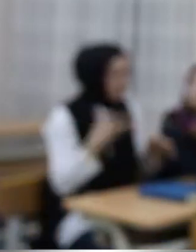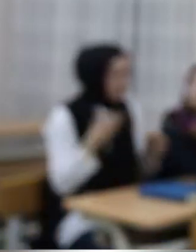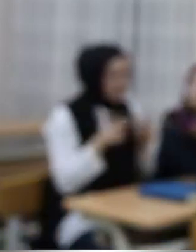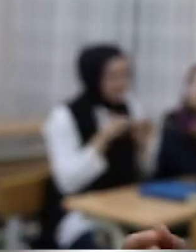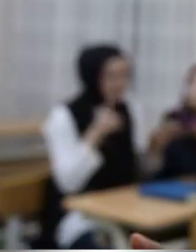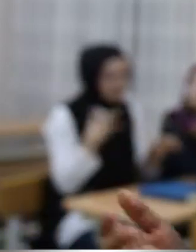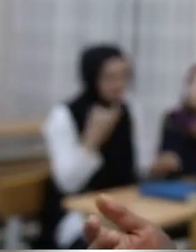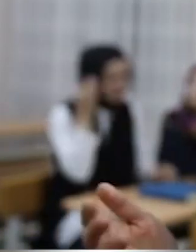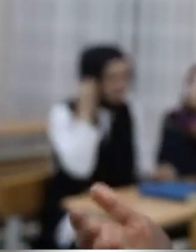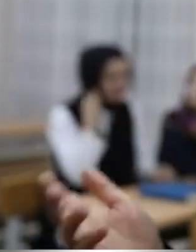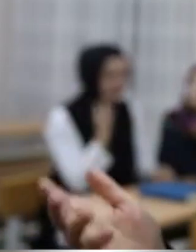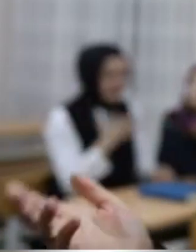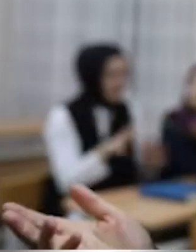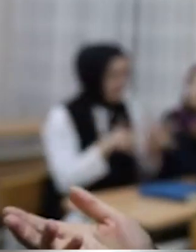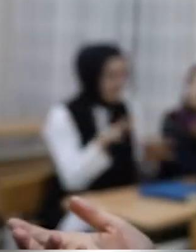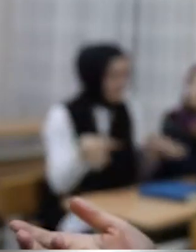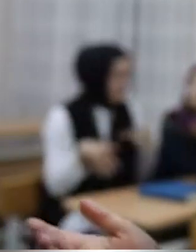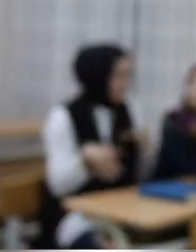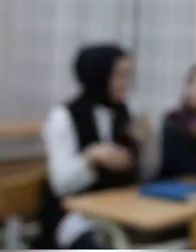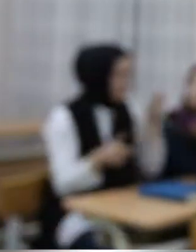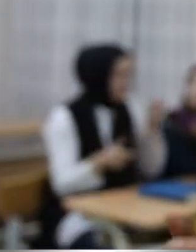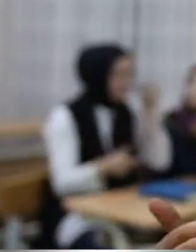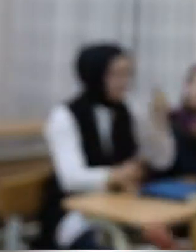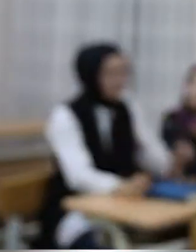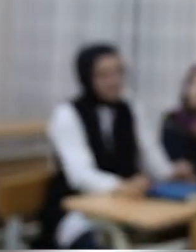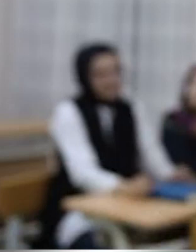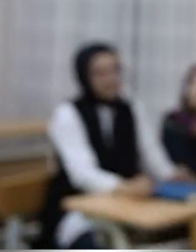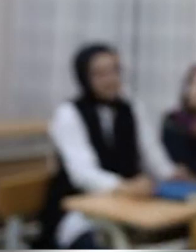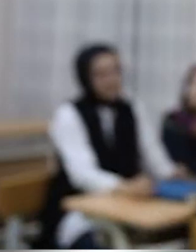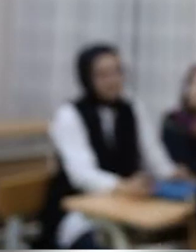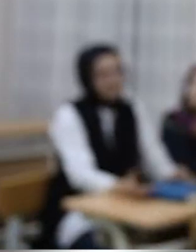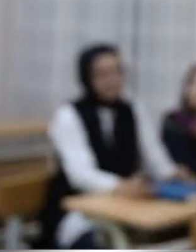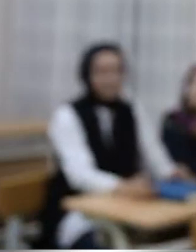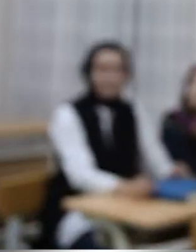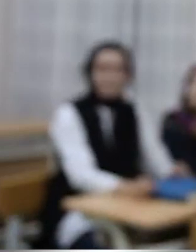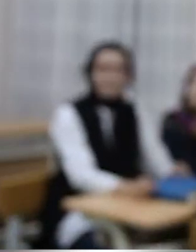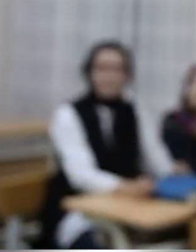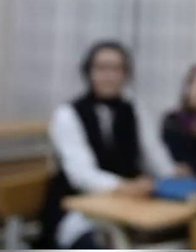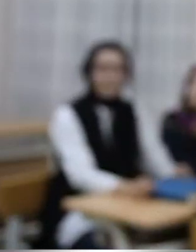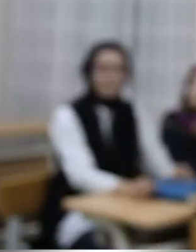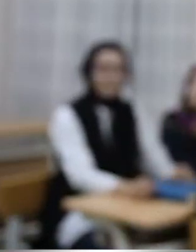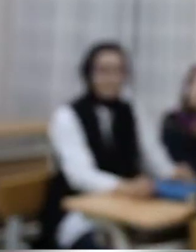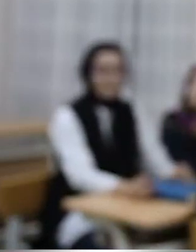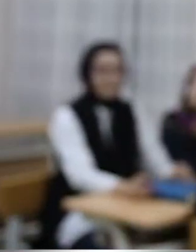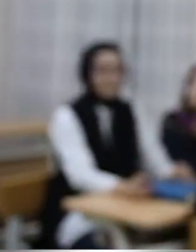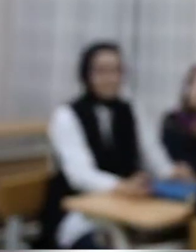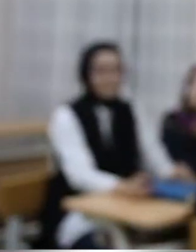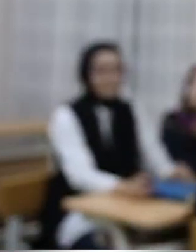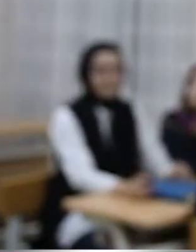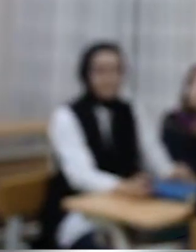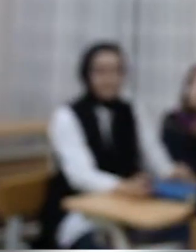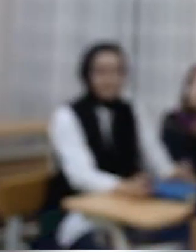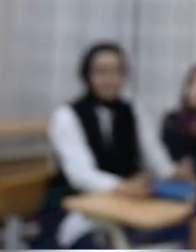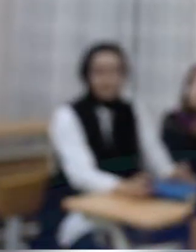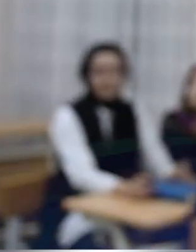bir alfabeyi Elif, B, T, S diye götüremiyoruz. Onun el hareketleri var, el işaretleri var. Onlarla birlikte